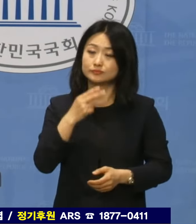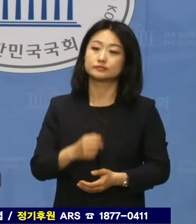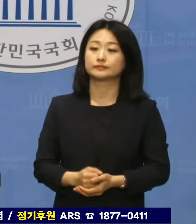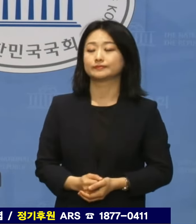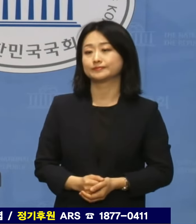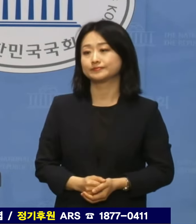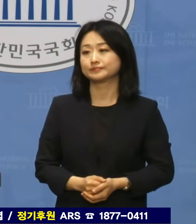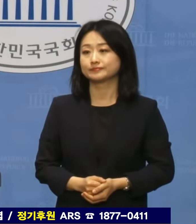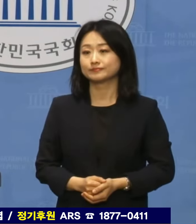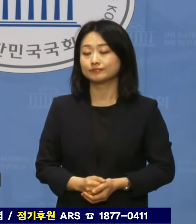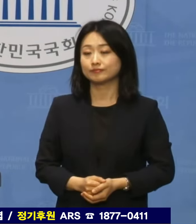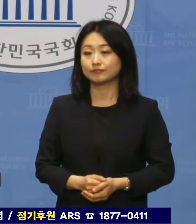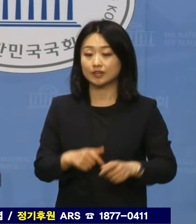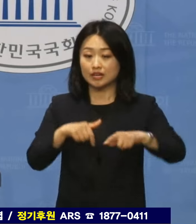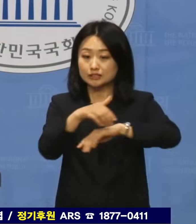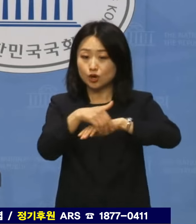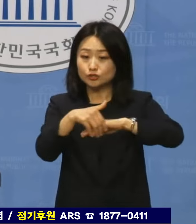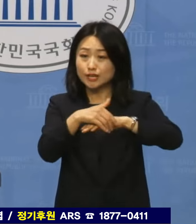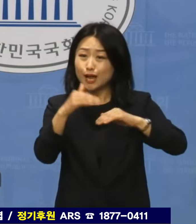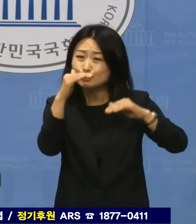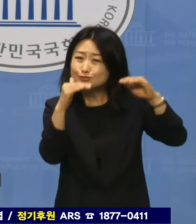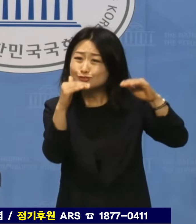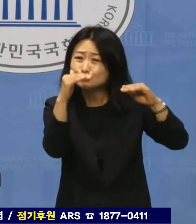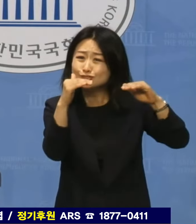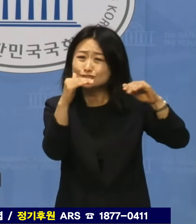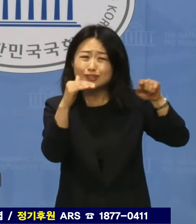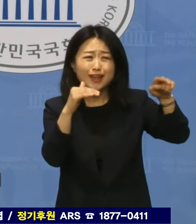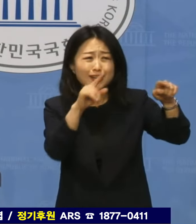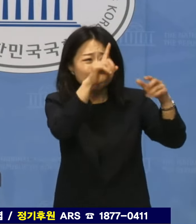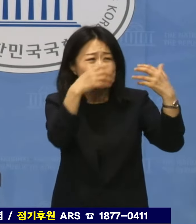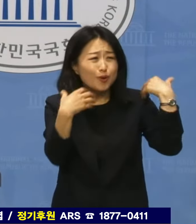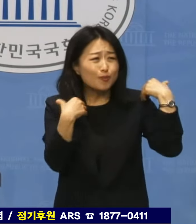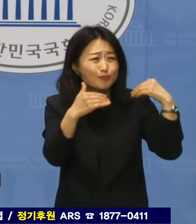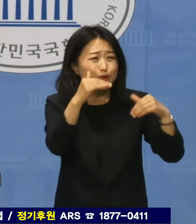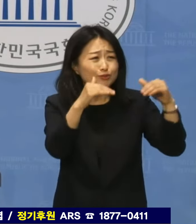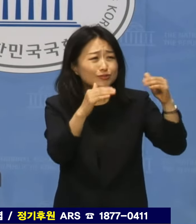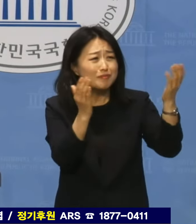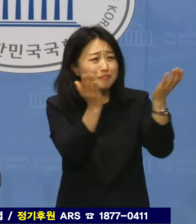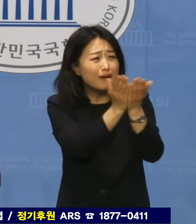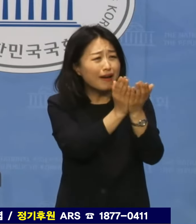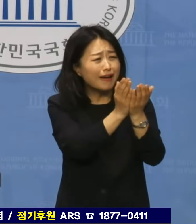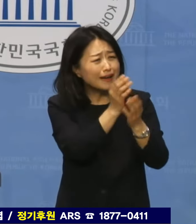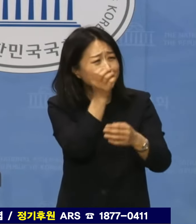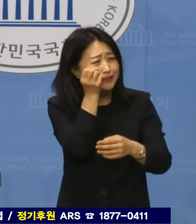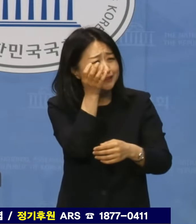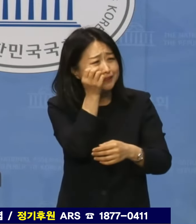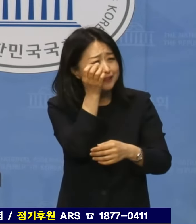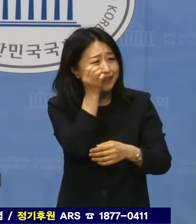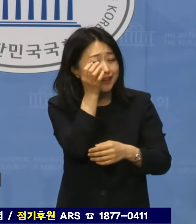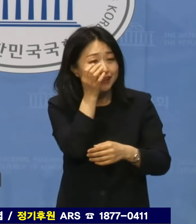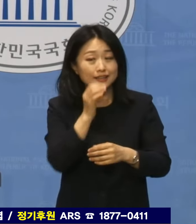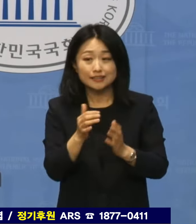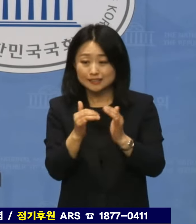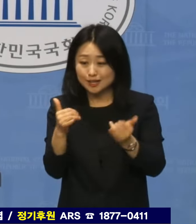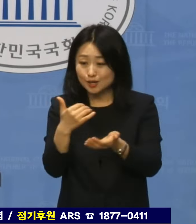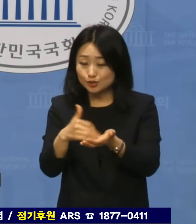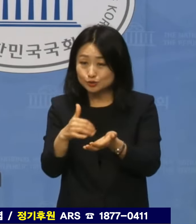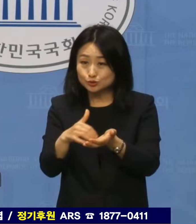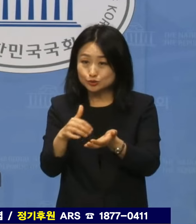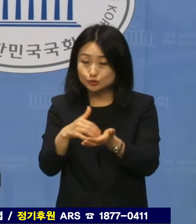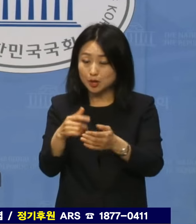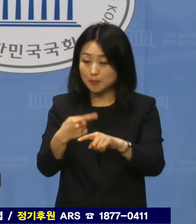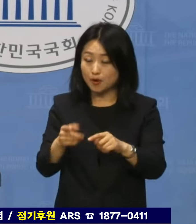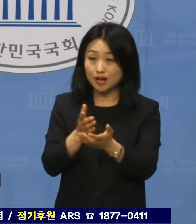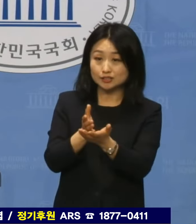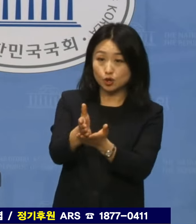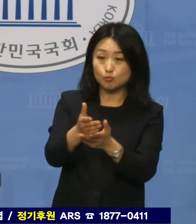됩니다. 정책 수준이 딱 그 정부 수준입니다. 정부의 인구정책 평가를 전담하기로